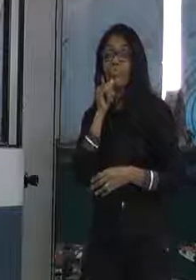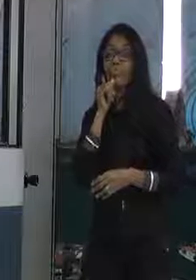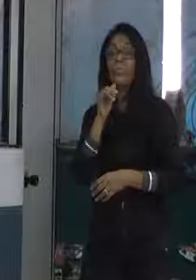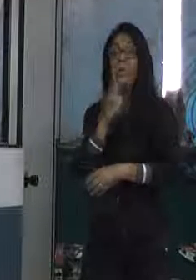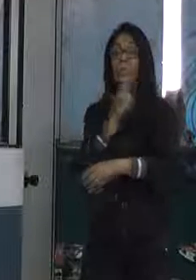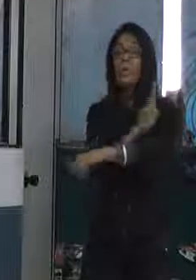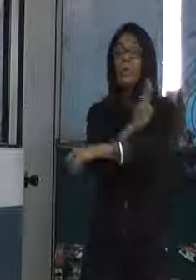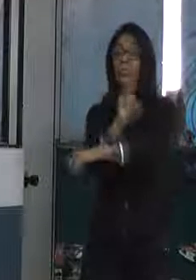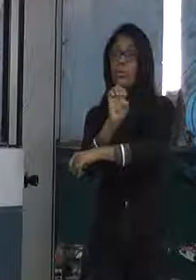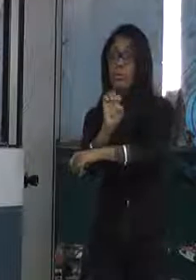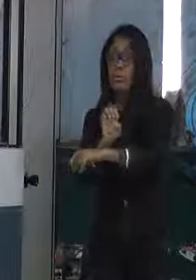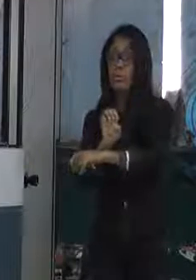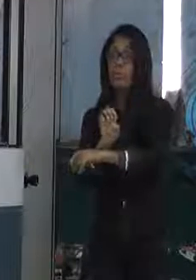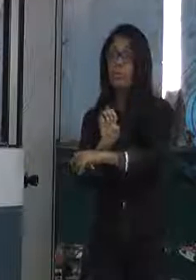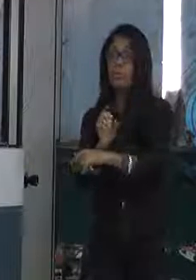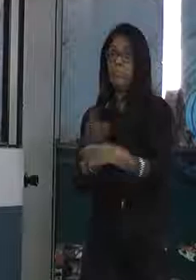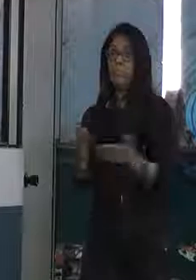Esse